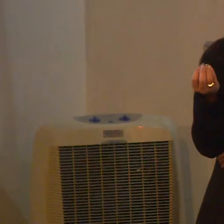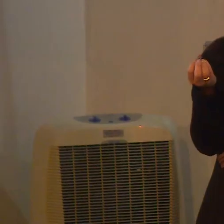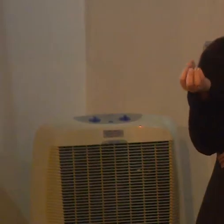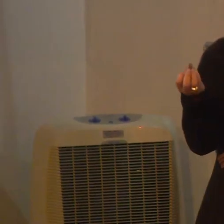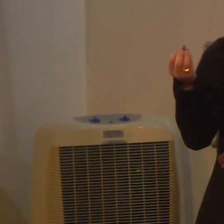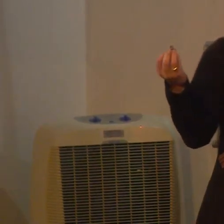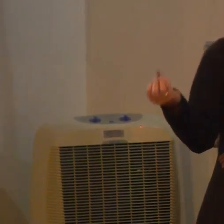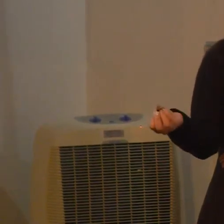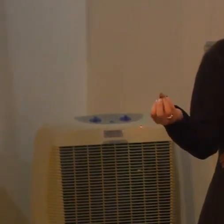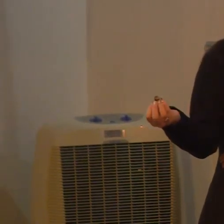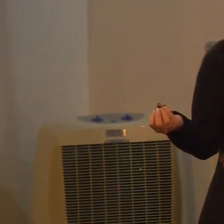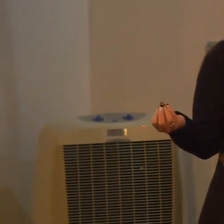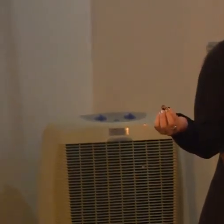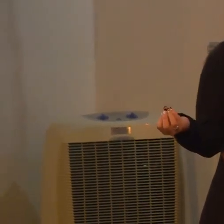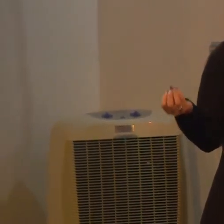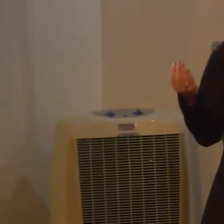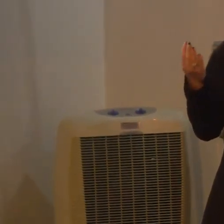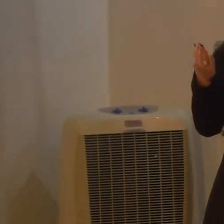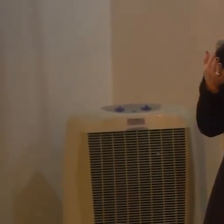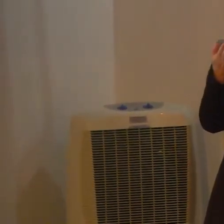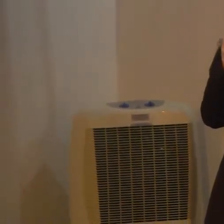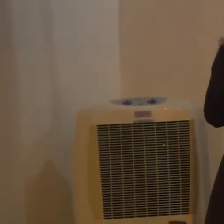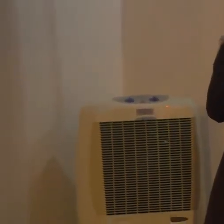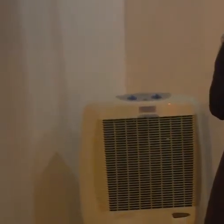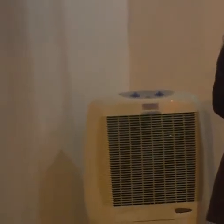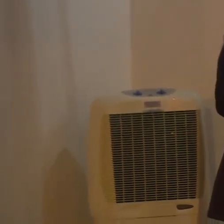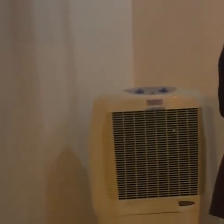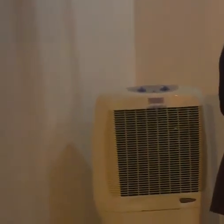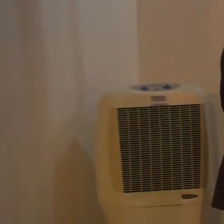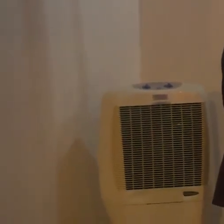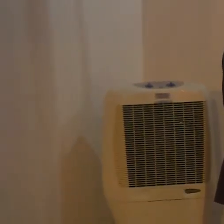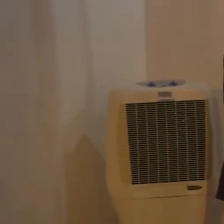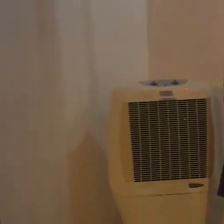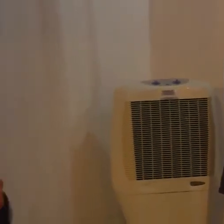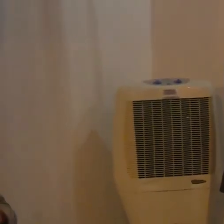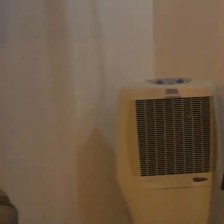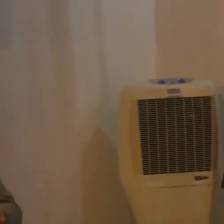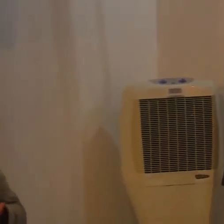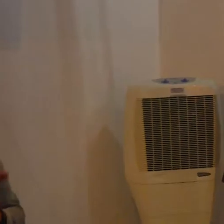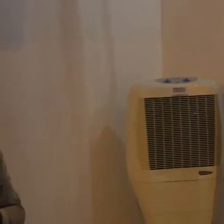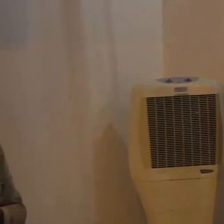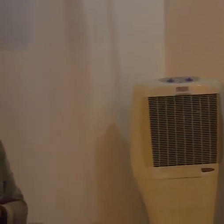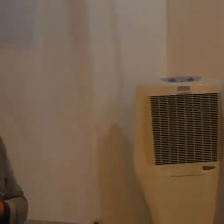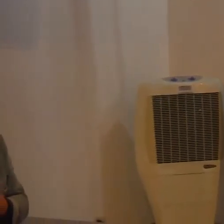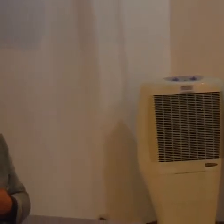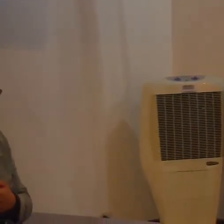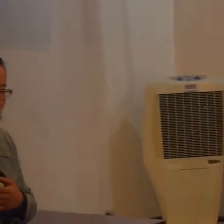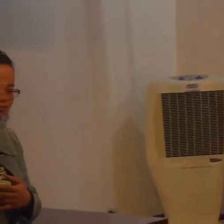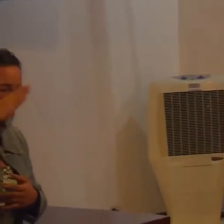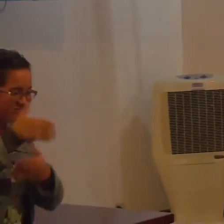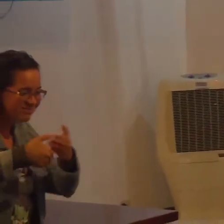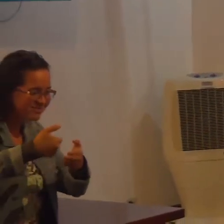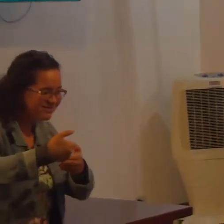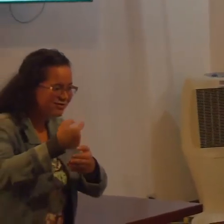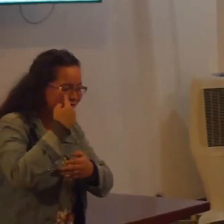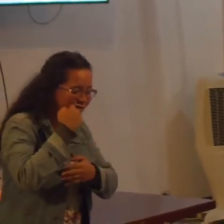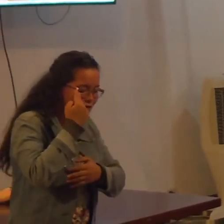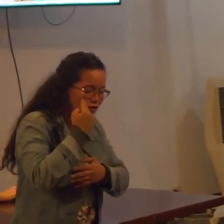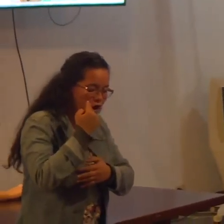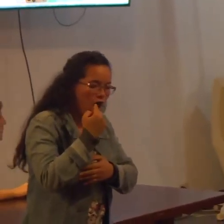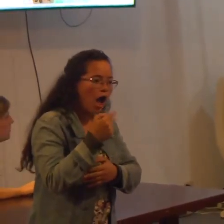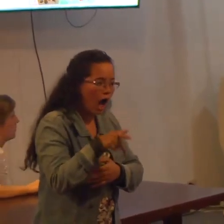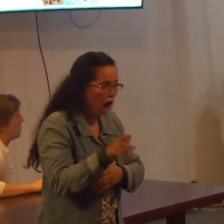dijimos, desde el sembrado de una semilla y todo el proceso que se iba llevando para que cuando ellos se dieron cuenta de la creación de los árboles,